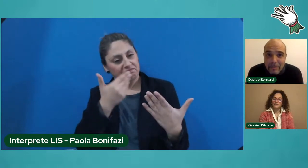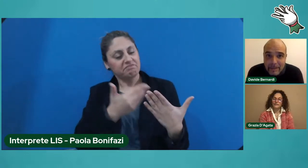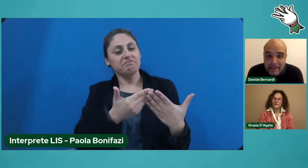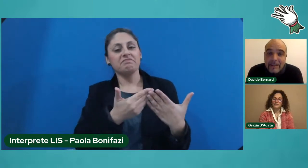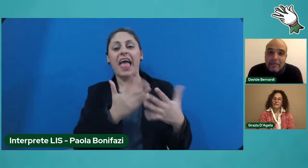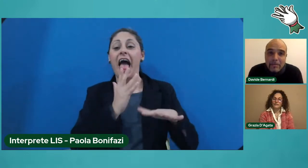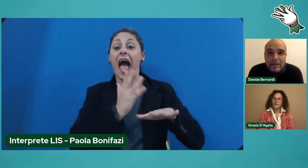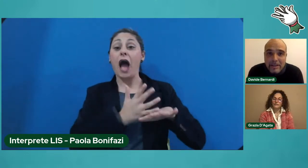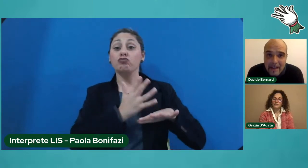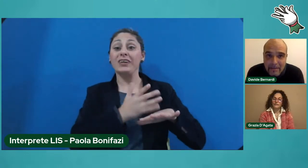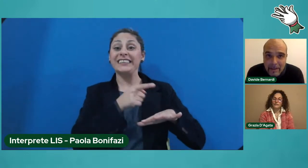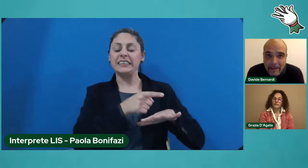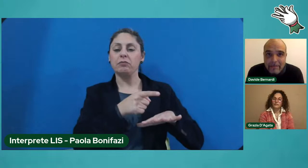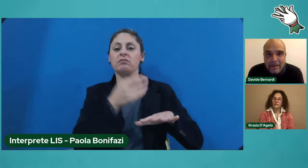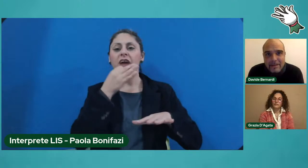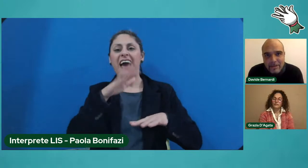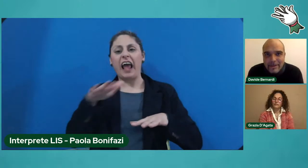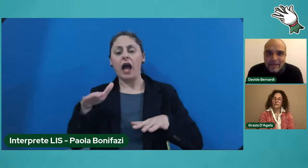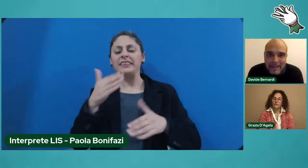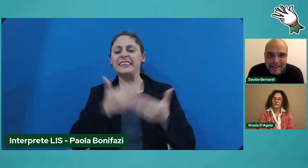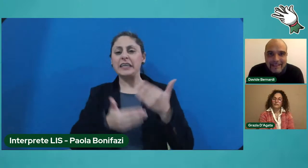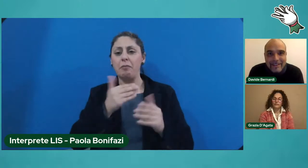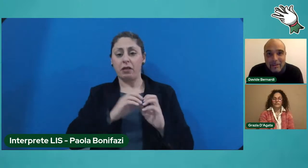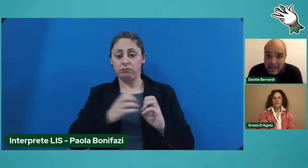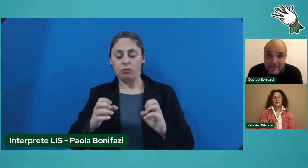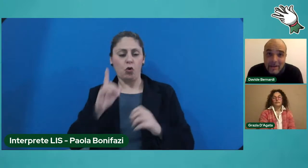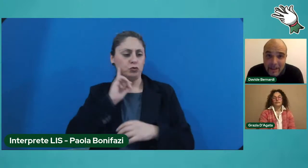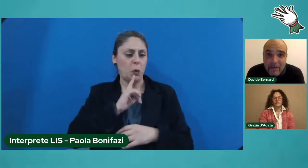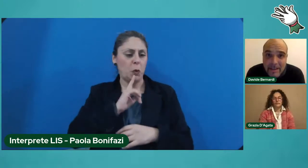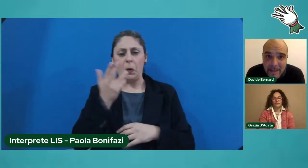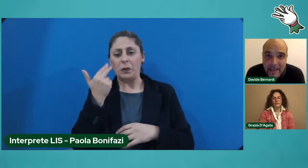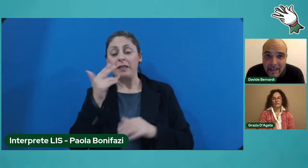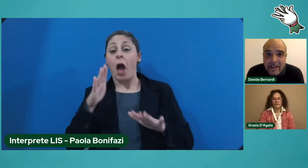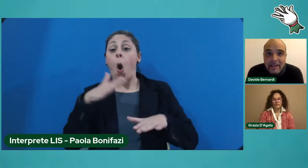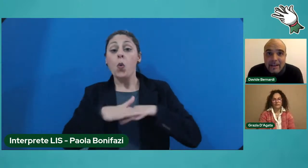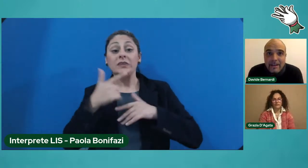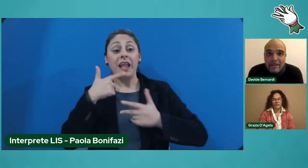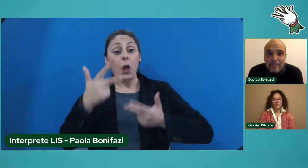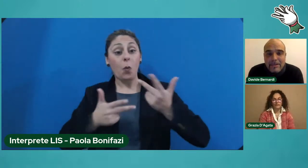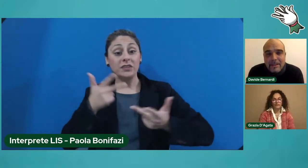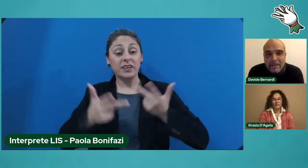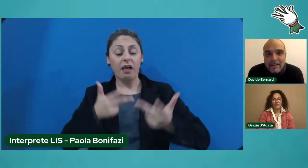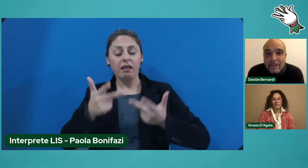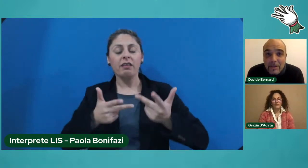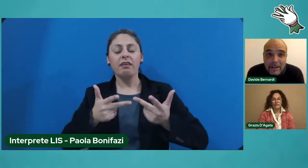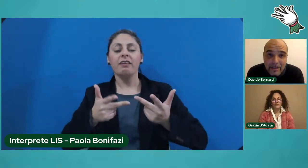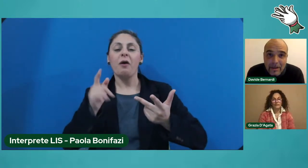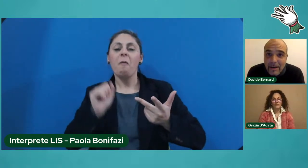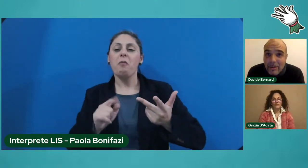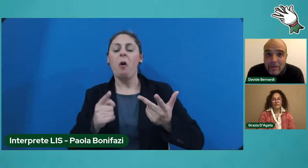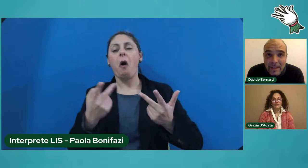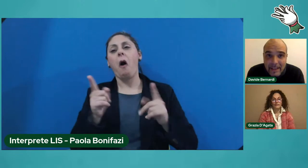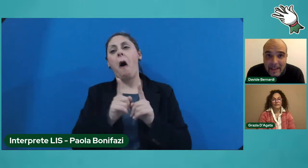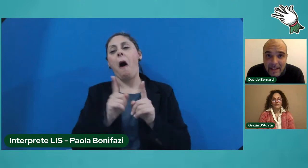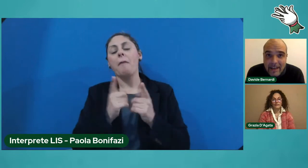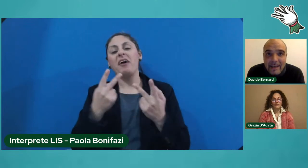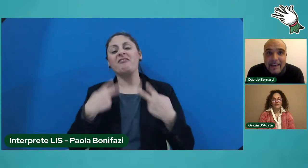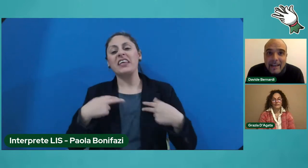seppur pluridisabili, ma sordi, udenti, ma che utilizzano la lingua dei segni, possano trascorrere poi la loro vita